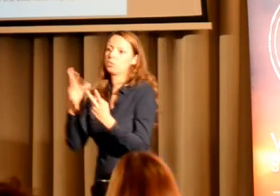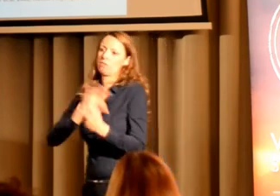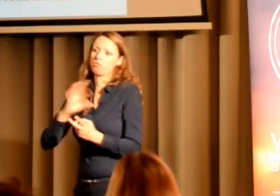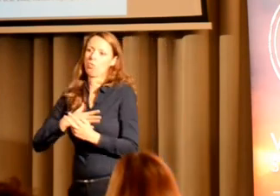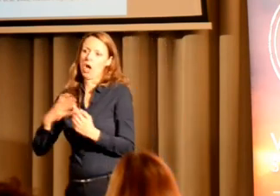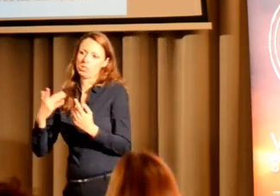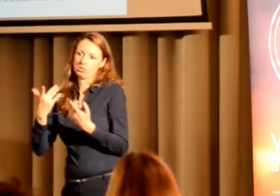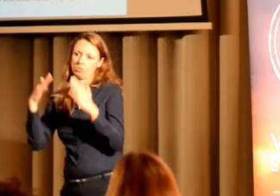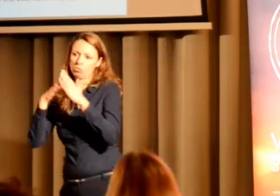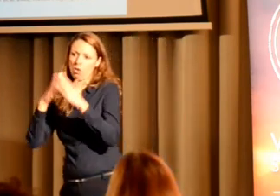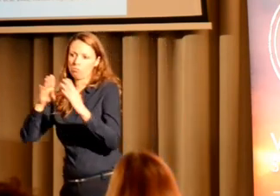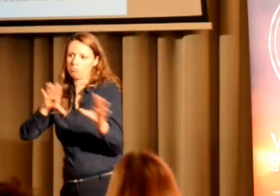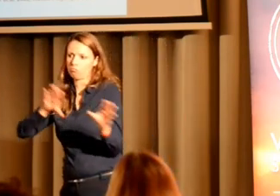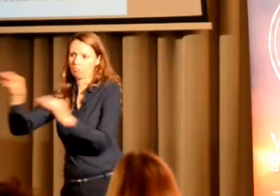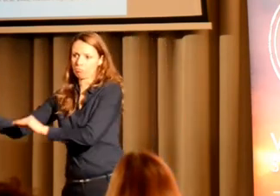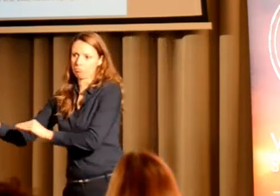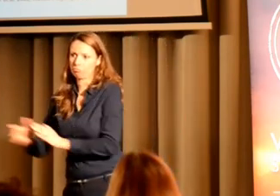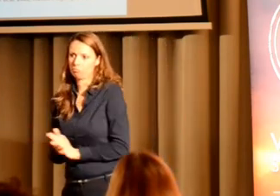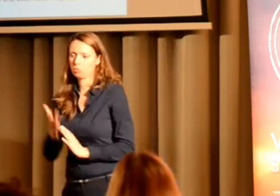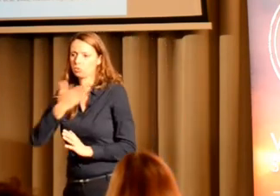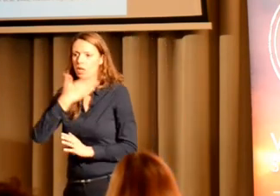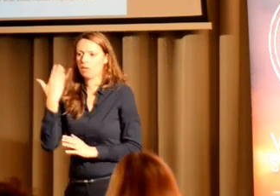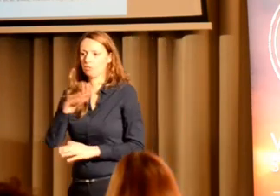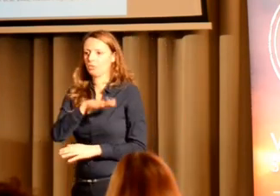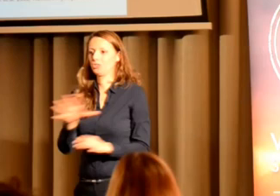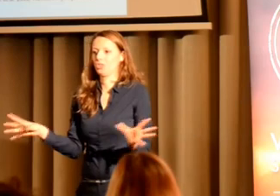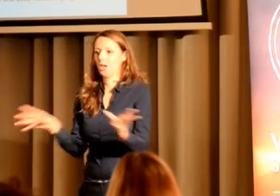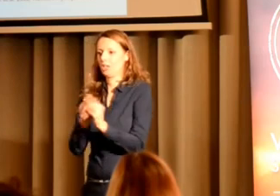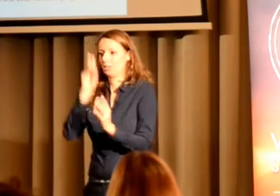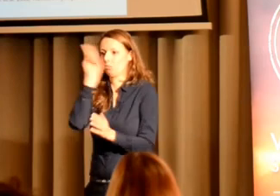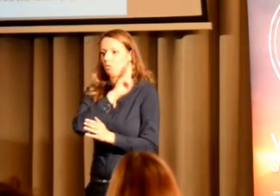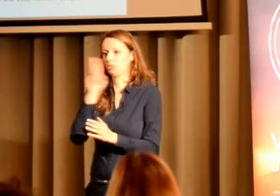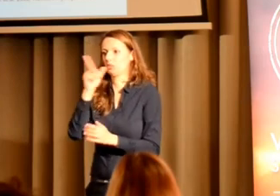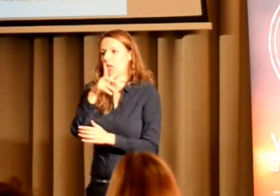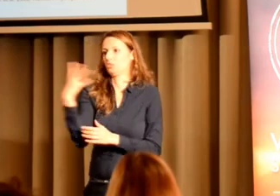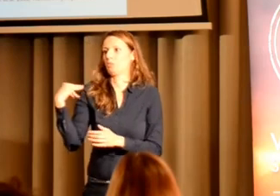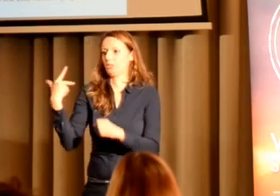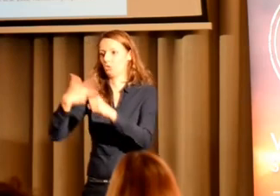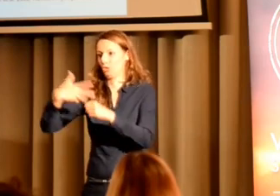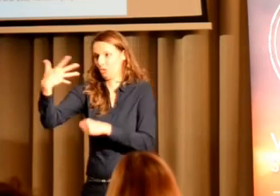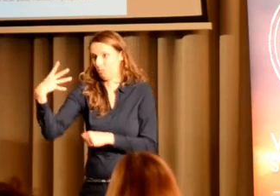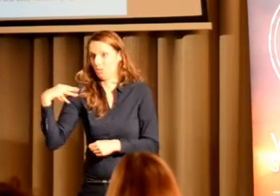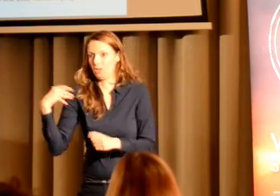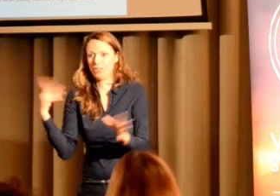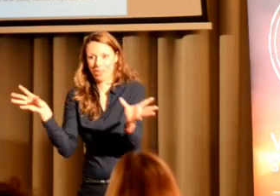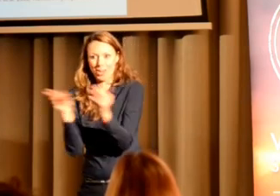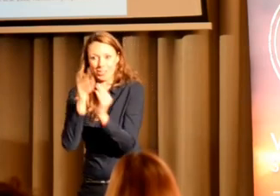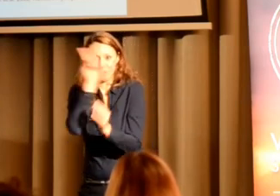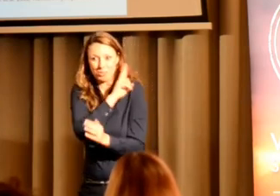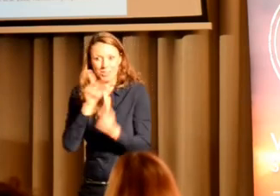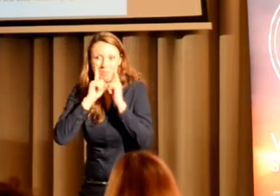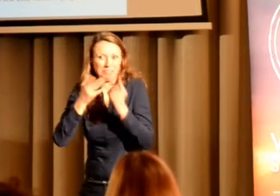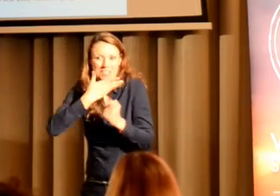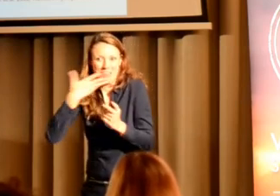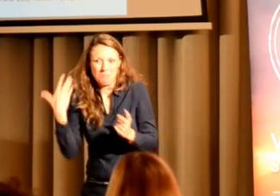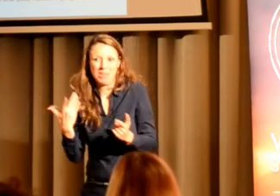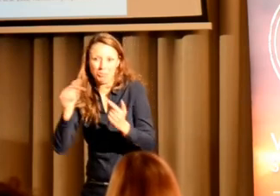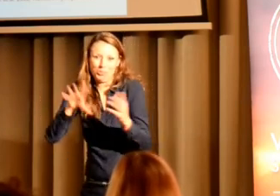być tak, że dzieci zostają z rodzicami aż do 35 roku życia.